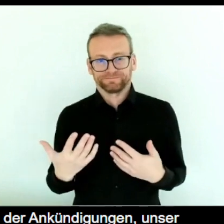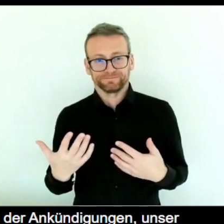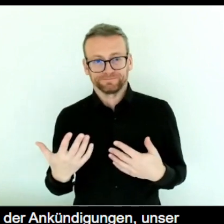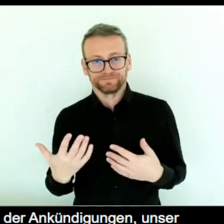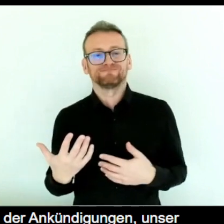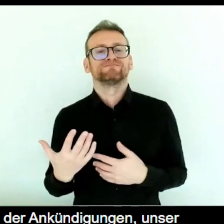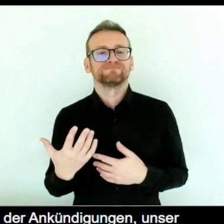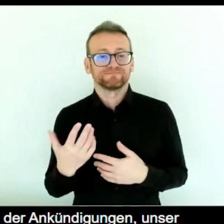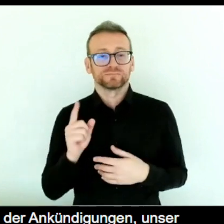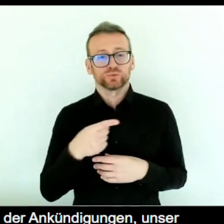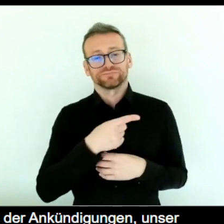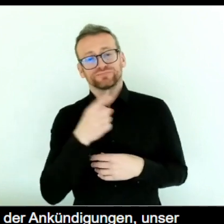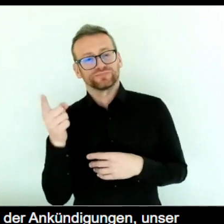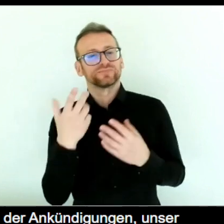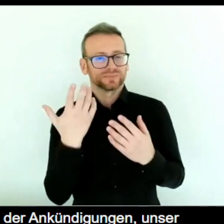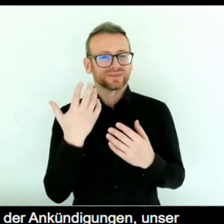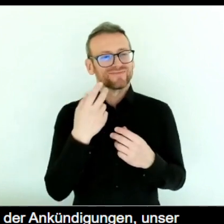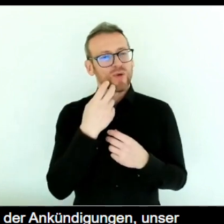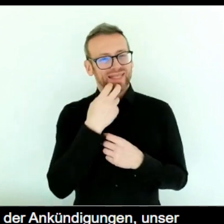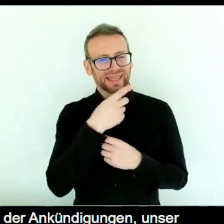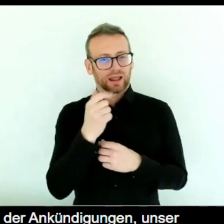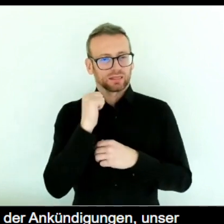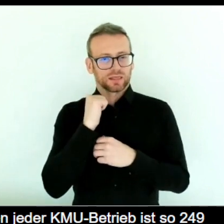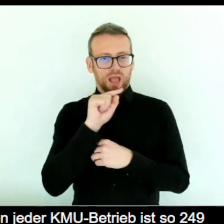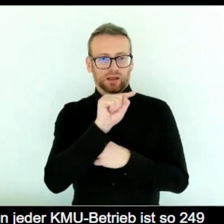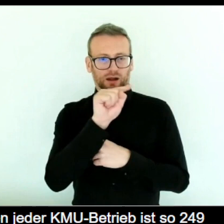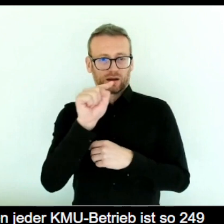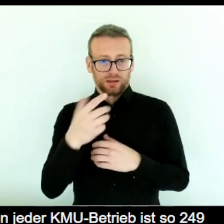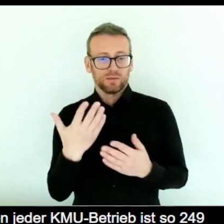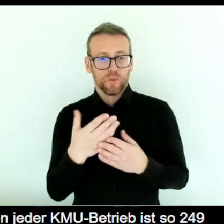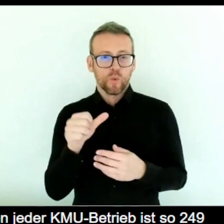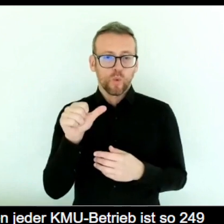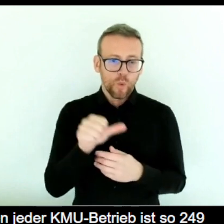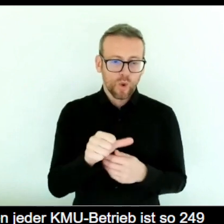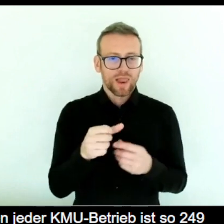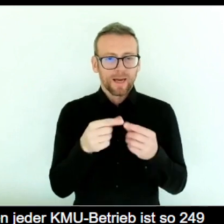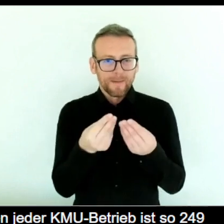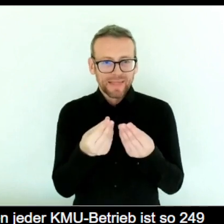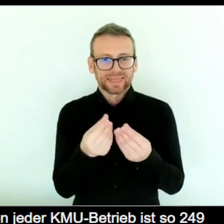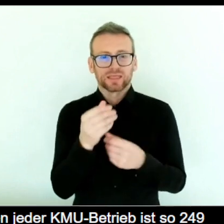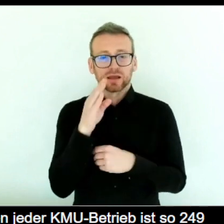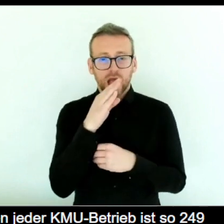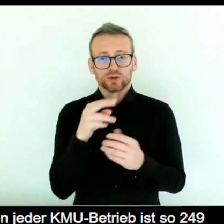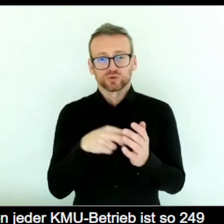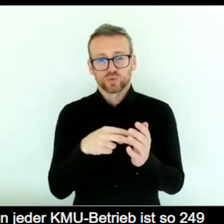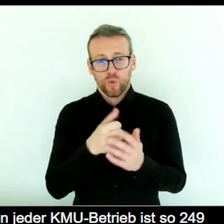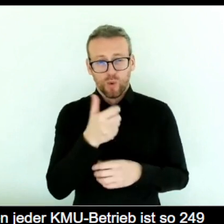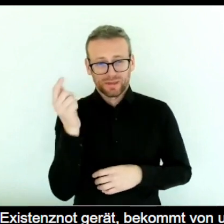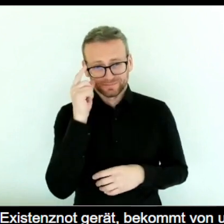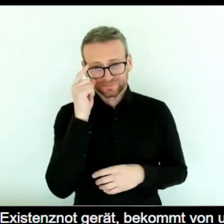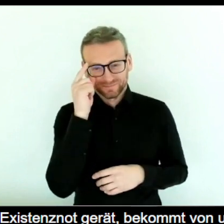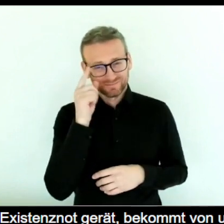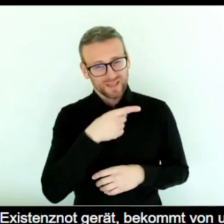Ausgaben größer sind wie die Einnahmen eben aufgrund dieser hohen Energiepreise. Und wir lassen ihm sogar einen